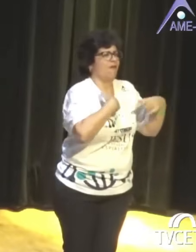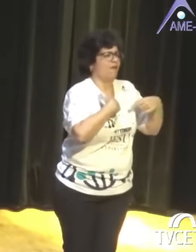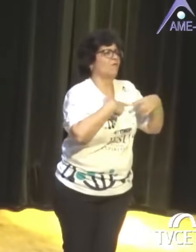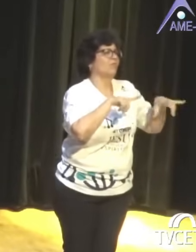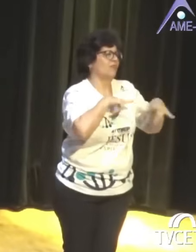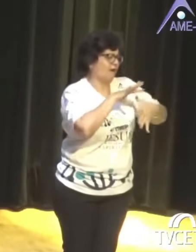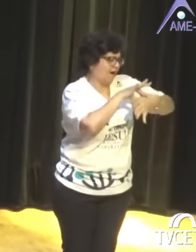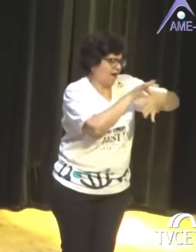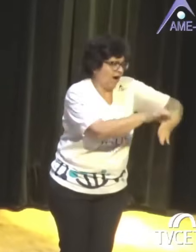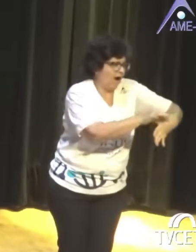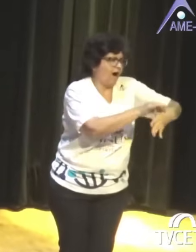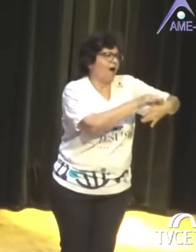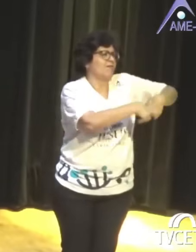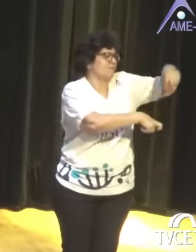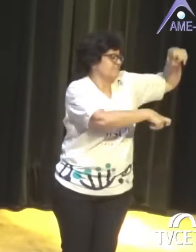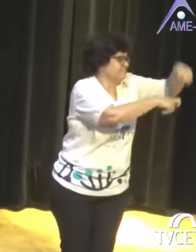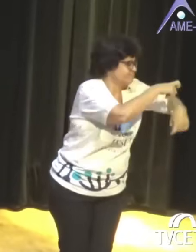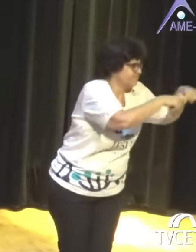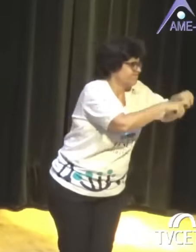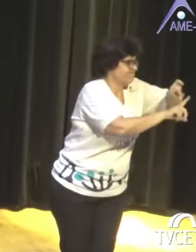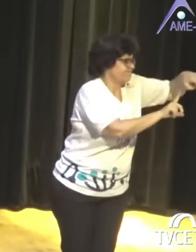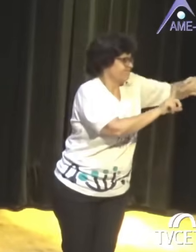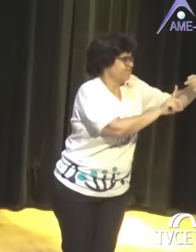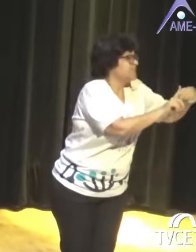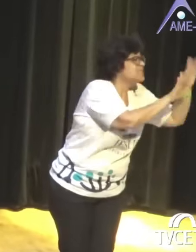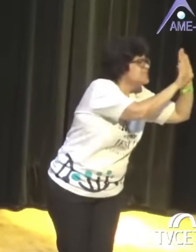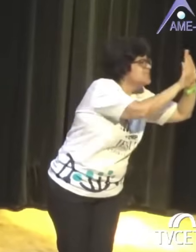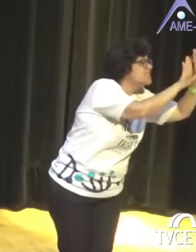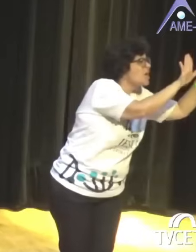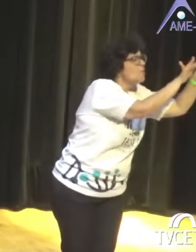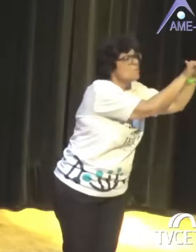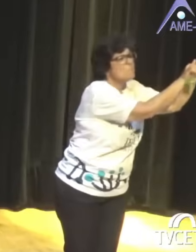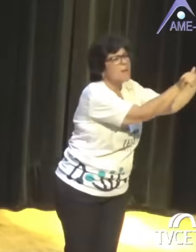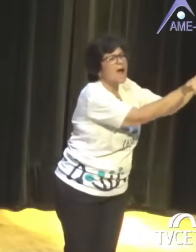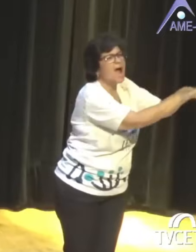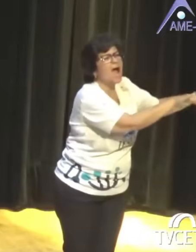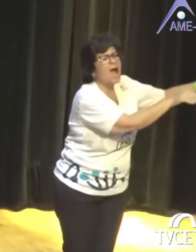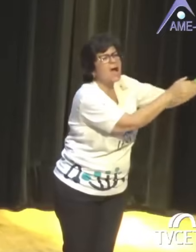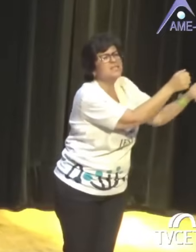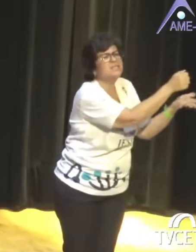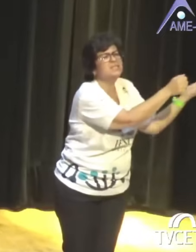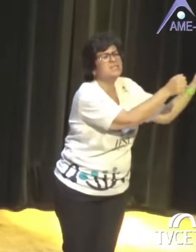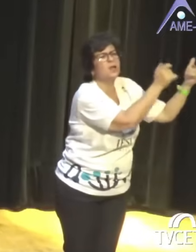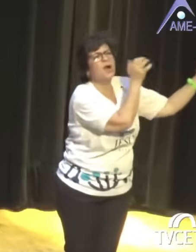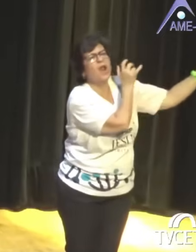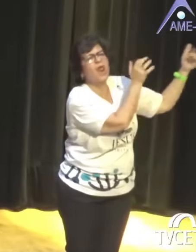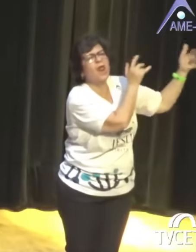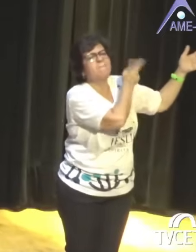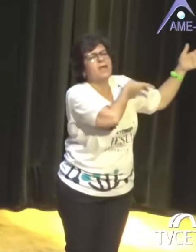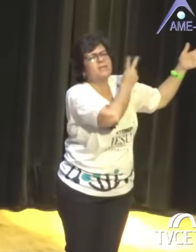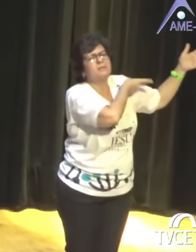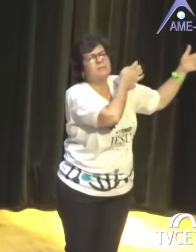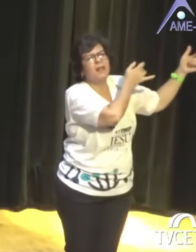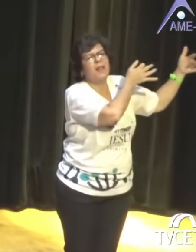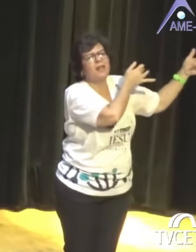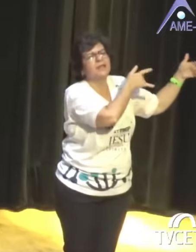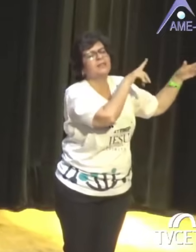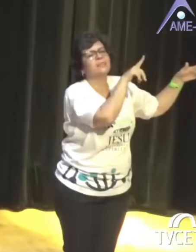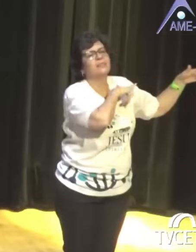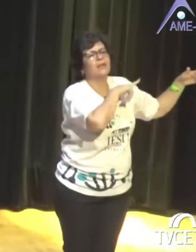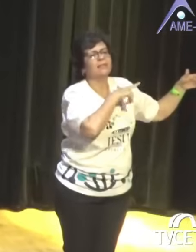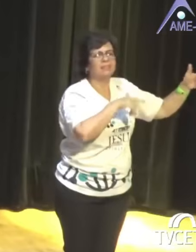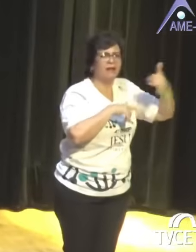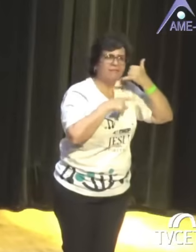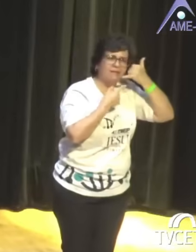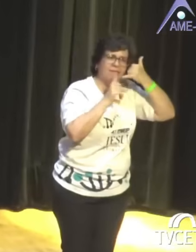cri na hora da Concepção tem o cinho aposenta fica lá o tocando a mesma melodia né Igual quando você liga